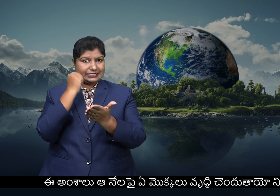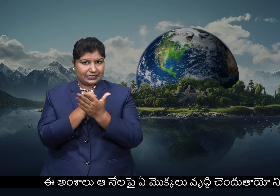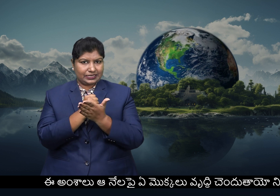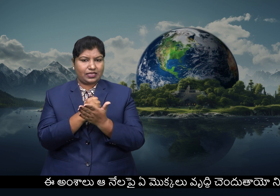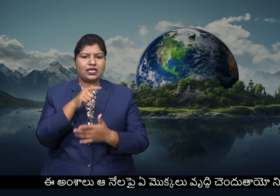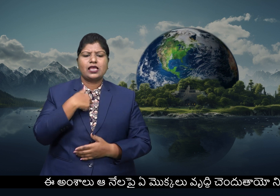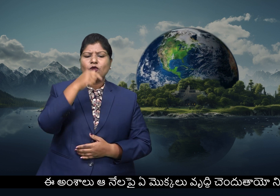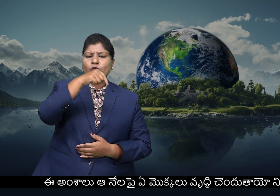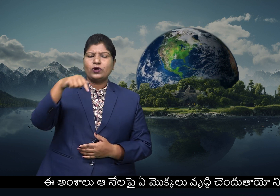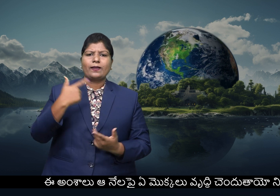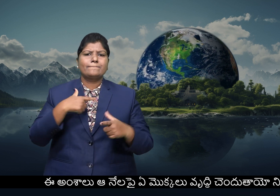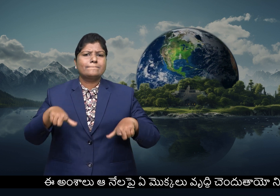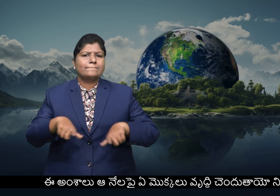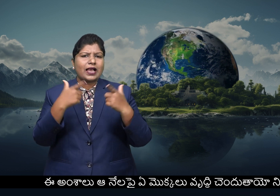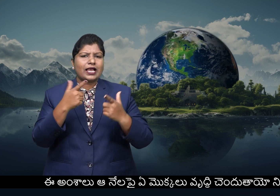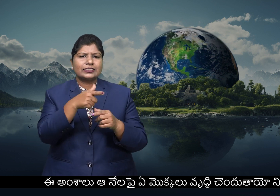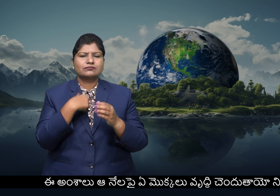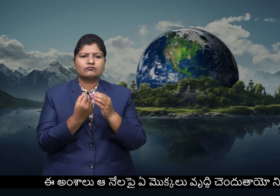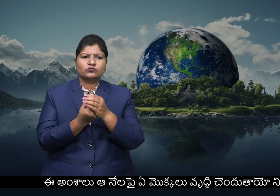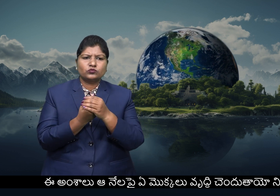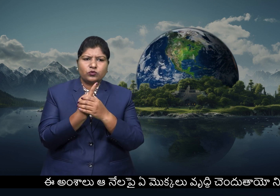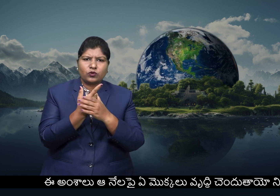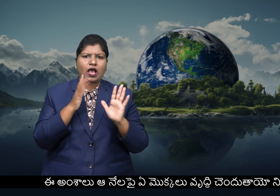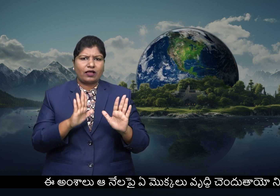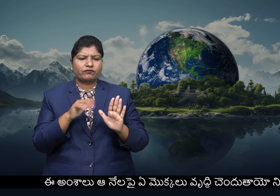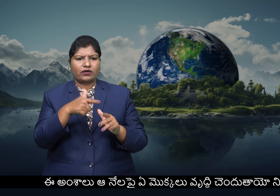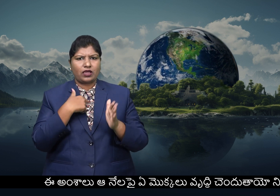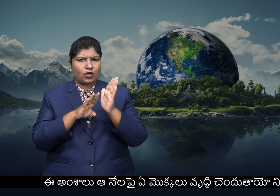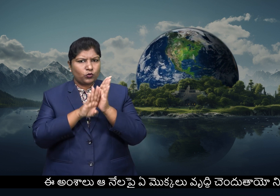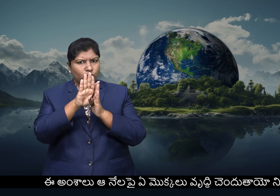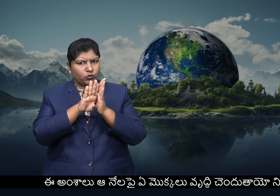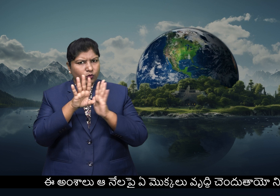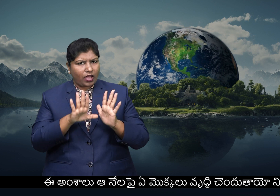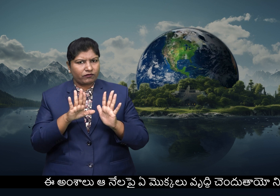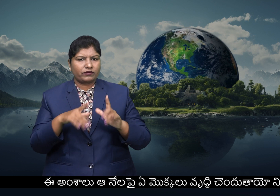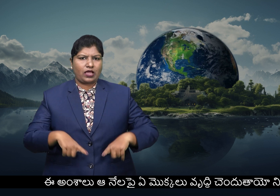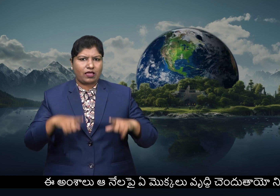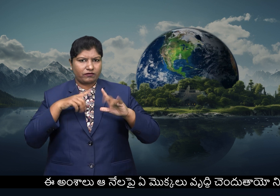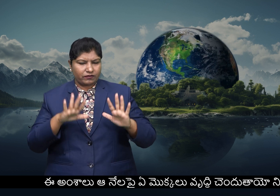ఈ అంశాలు ఆ నేలపై ఏ మొక్కలు వృద్ధి చెందుతాయో నిర్ణయిస్తాయి.